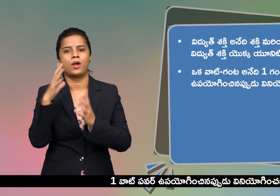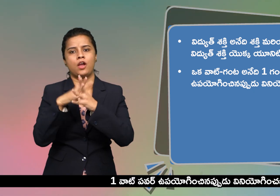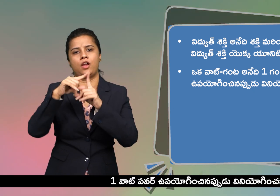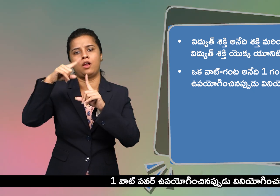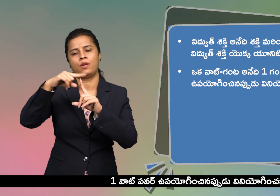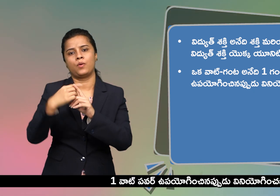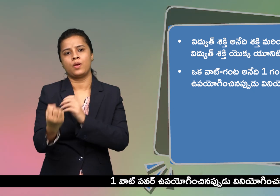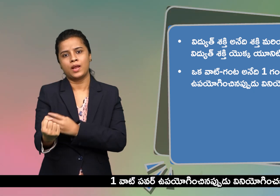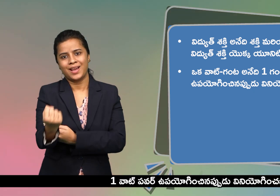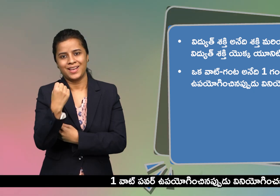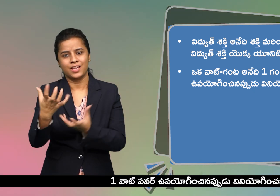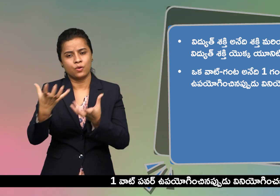ఉపయోగించినప్పుడు వినియోగించబడే శక్తి.